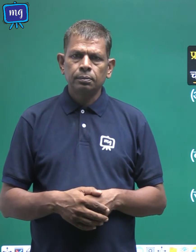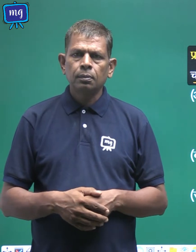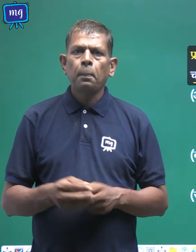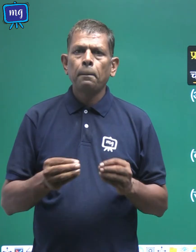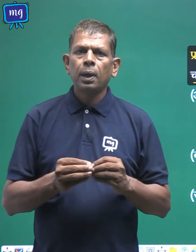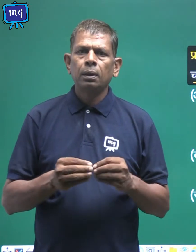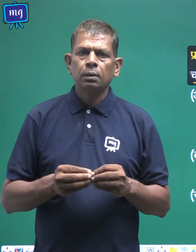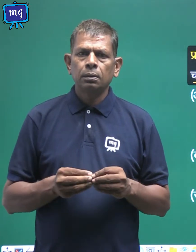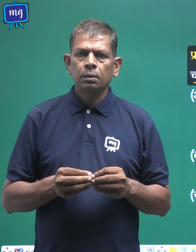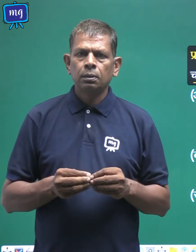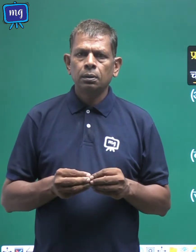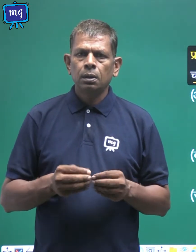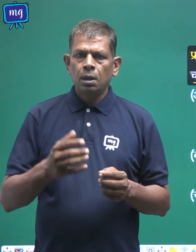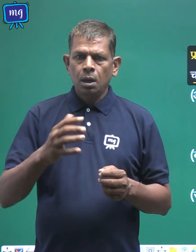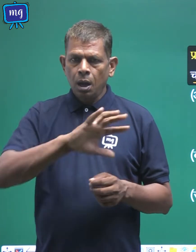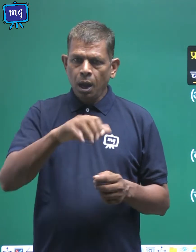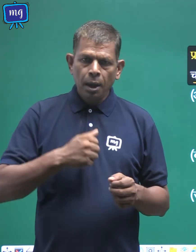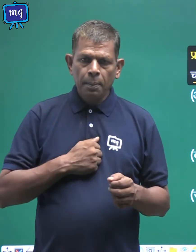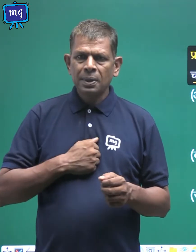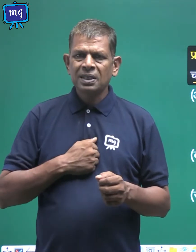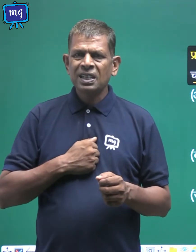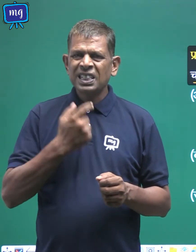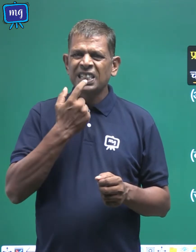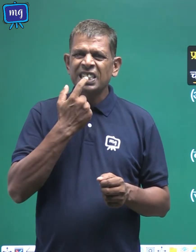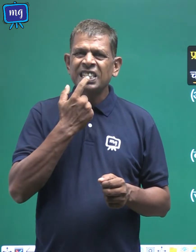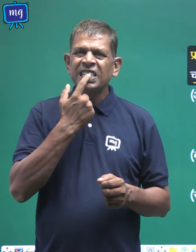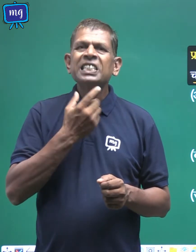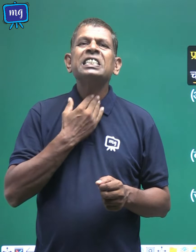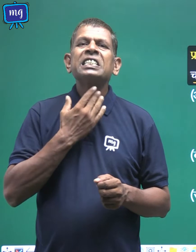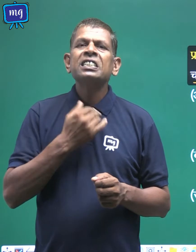ब, हमें चीनी